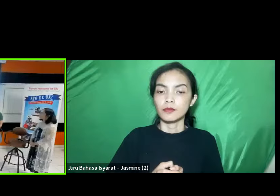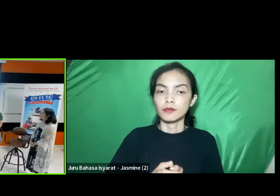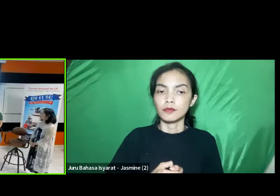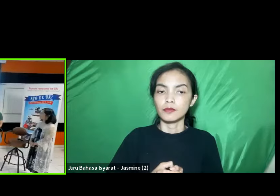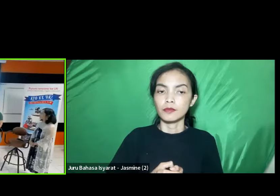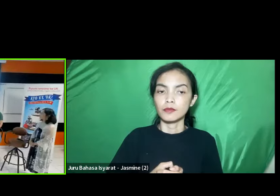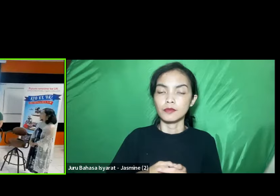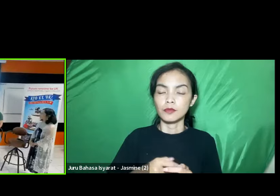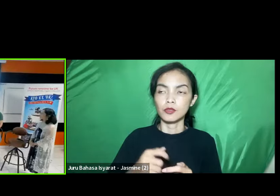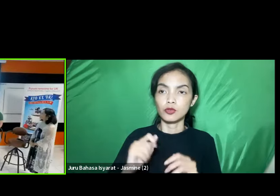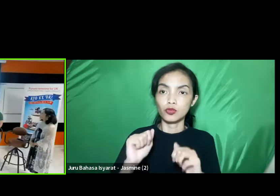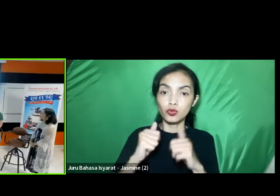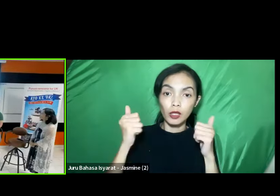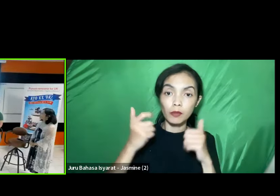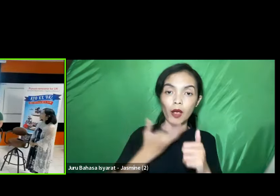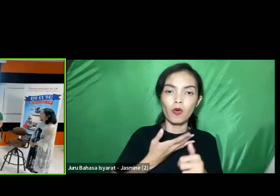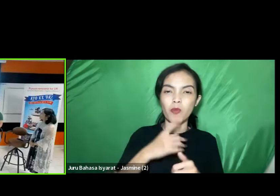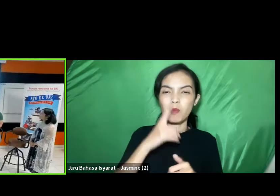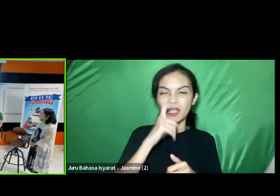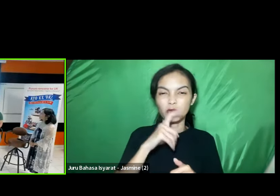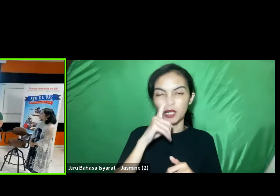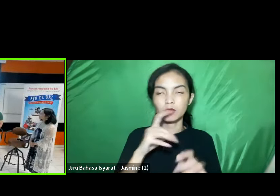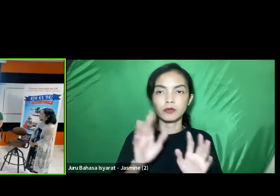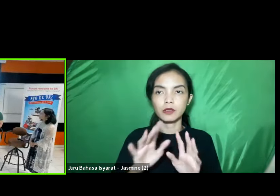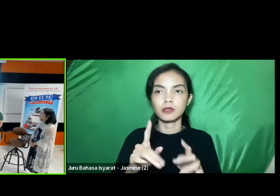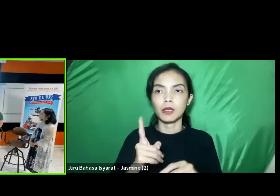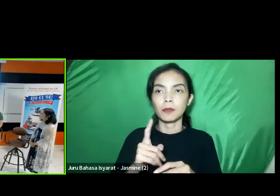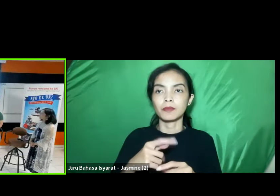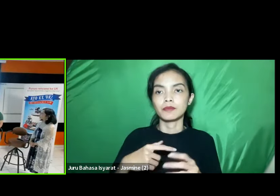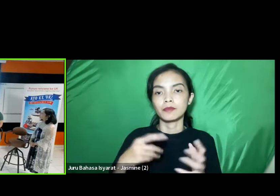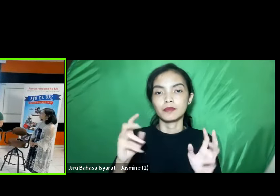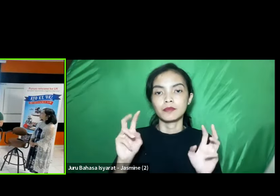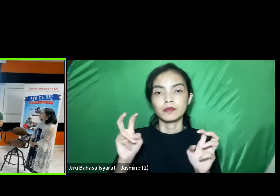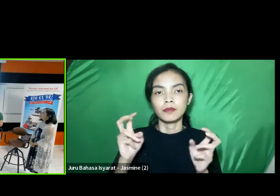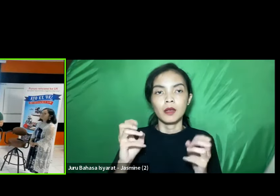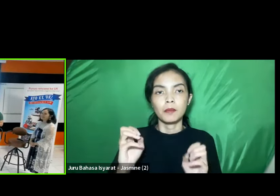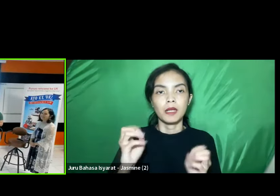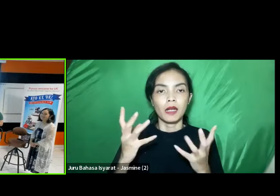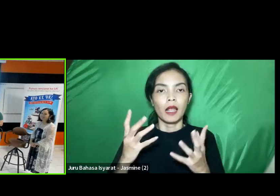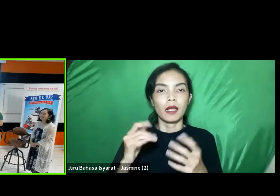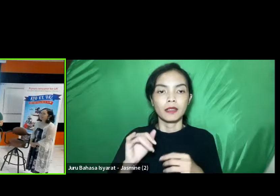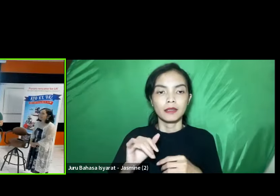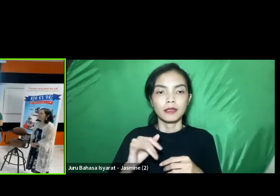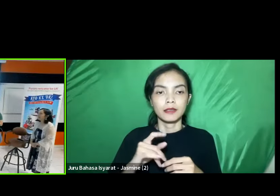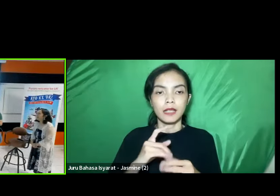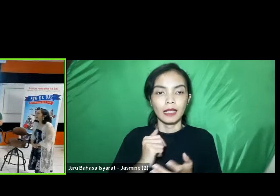dibuat-bat mungkin ya karena mungkin juga spontan jadi mersan